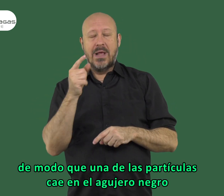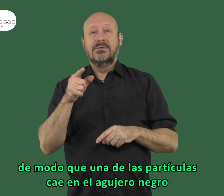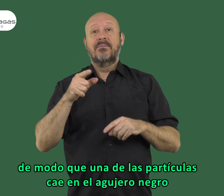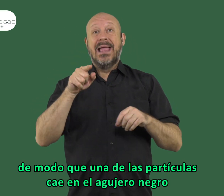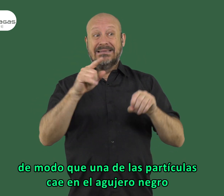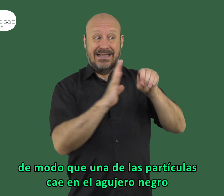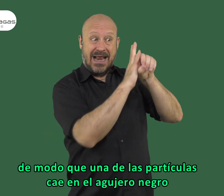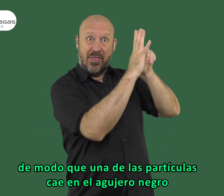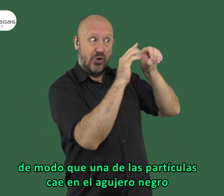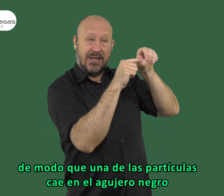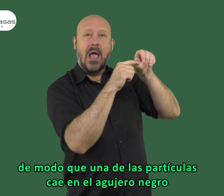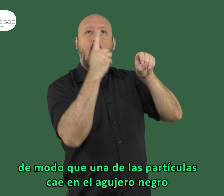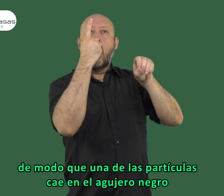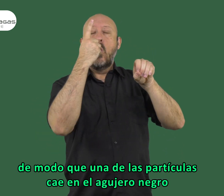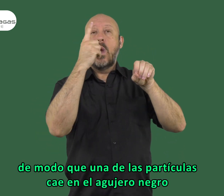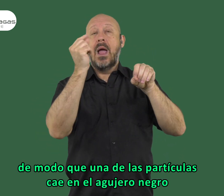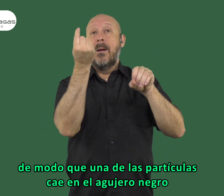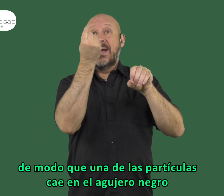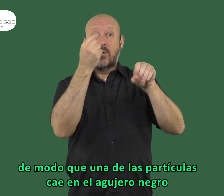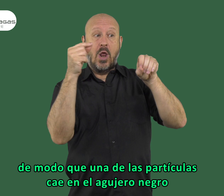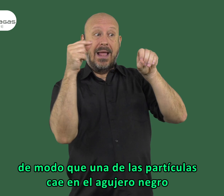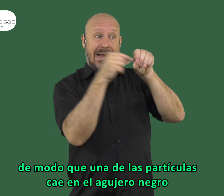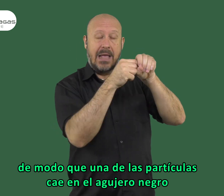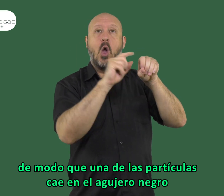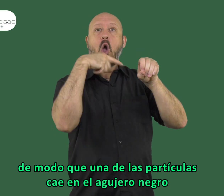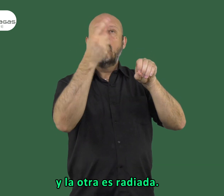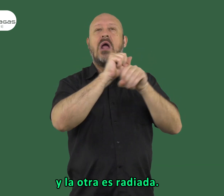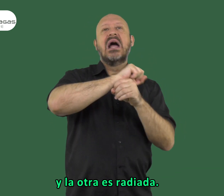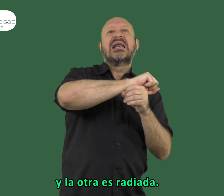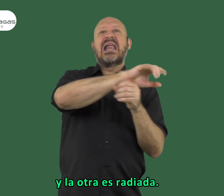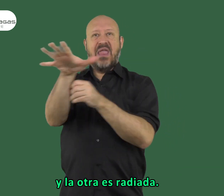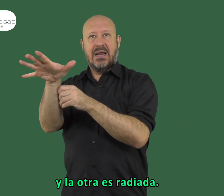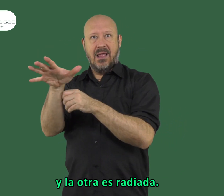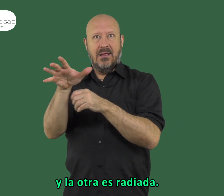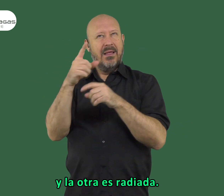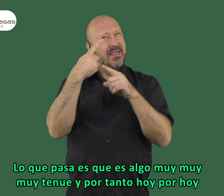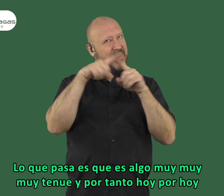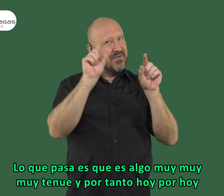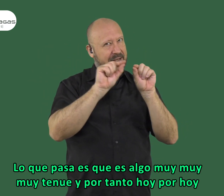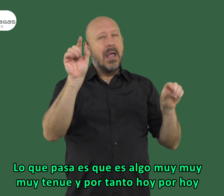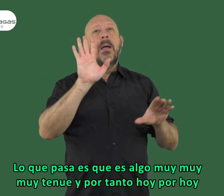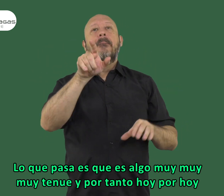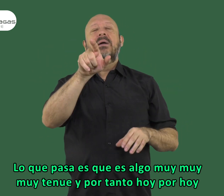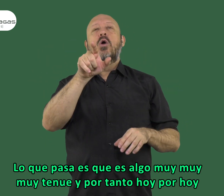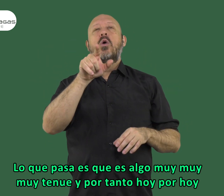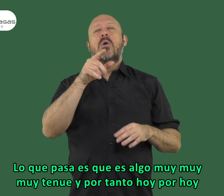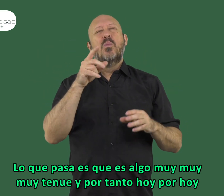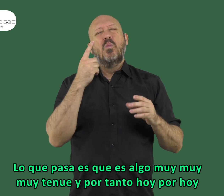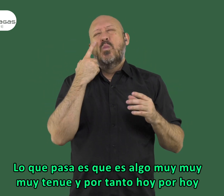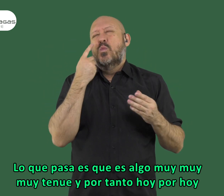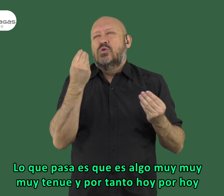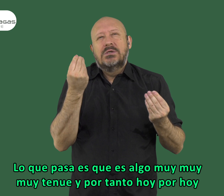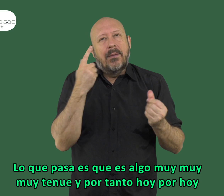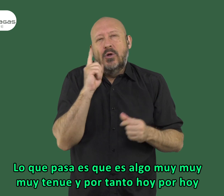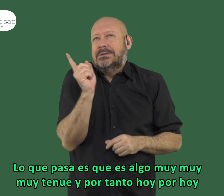modo que una de las partículas cae en el agujero negro y la otra es radiada. Lo que pasa es que es algo muy, muy,